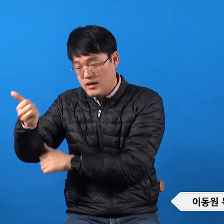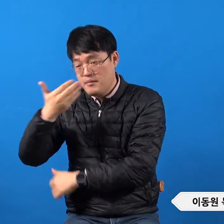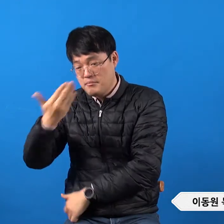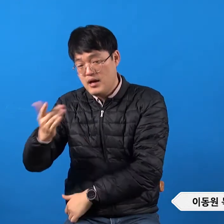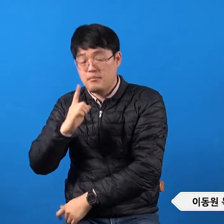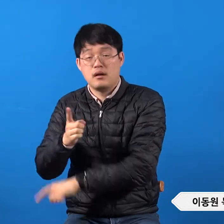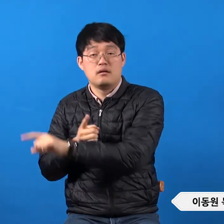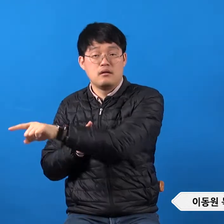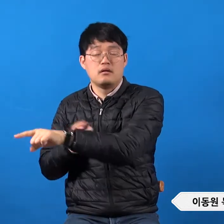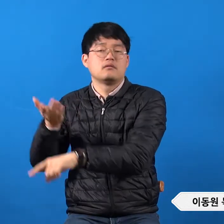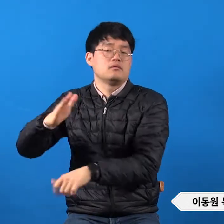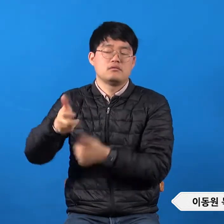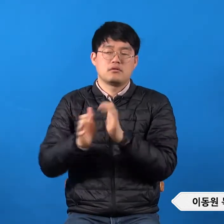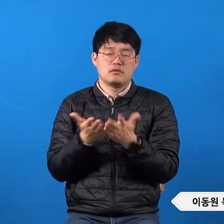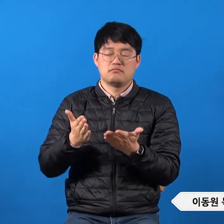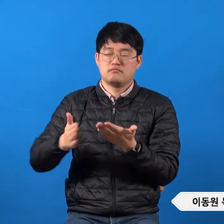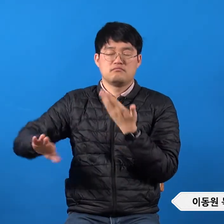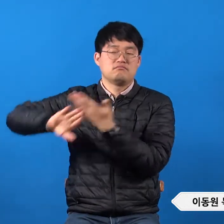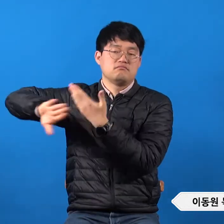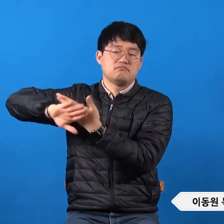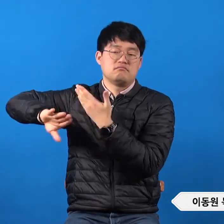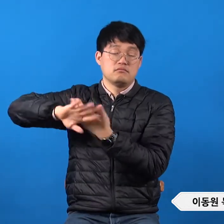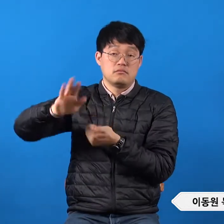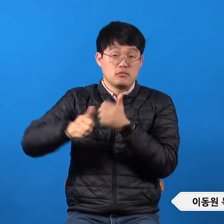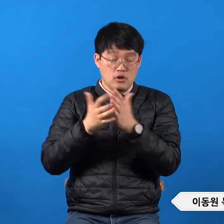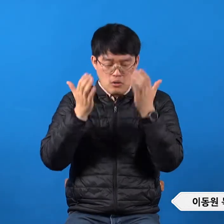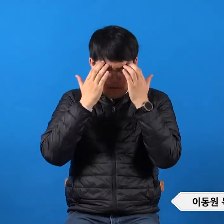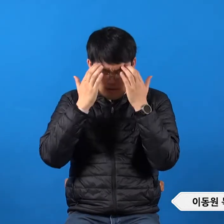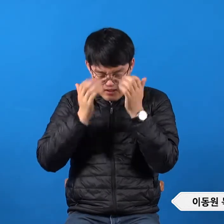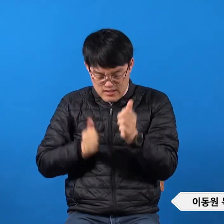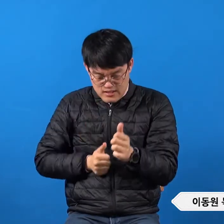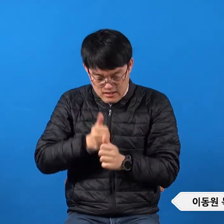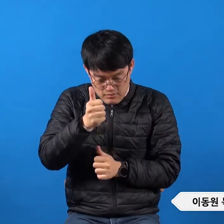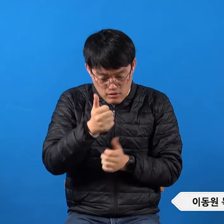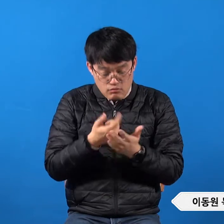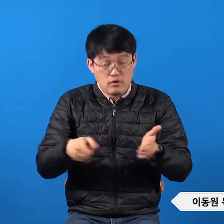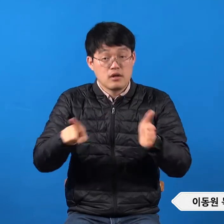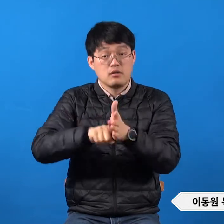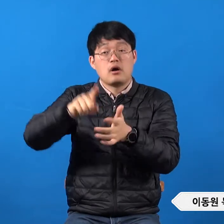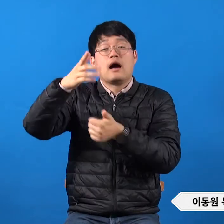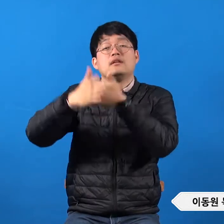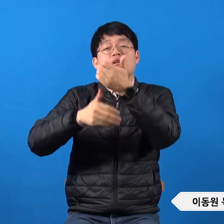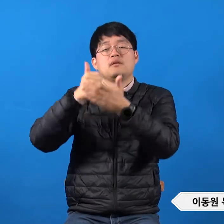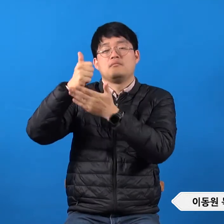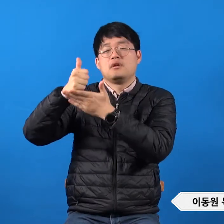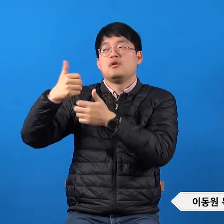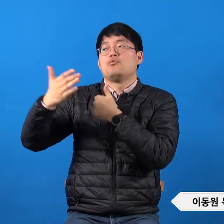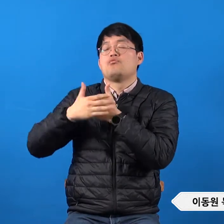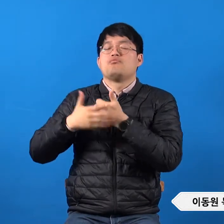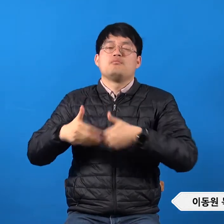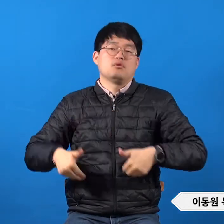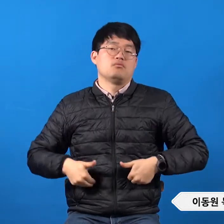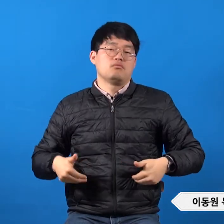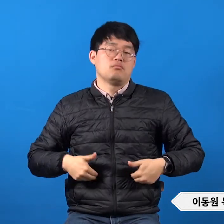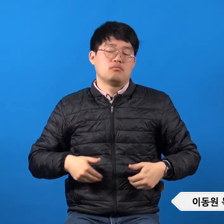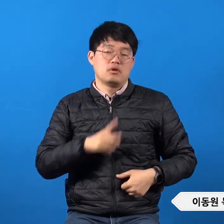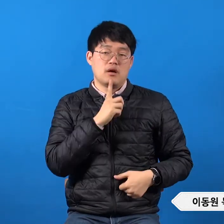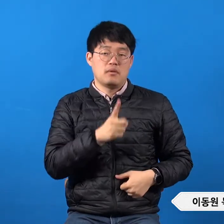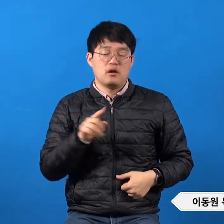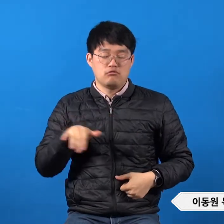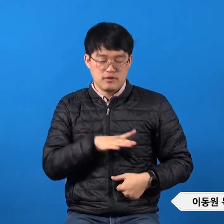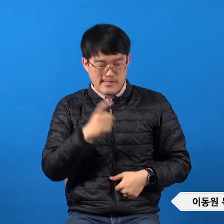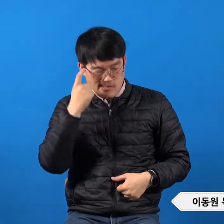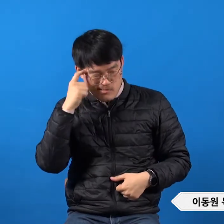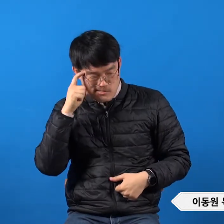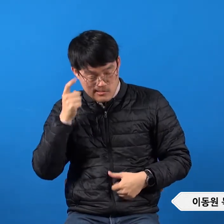한다고. 근데 성경은 그렇게 가르치지 않습니다. 고난을 극복하기 위해서 우리는 하나님의 도우심을 구해야 한다라고 가르칩니다.